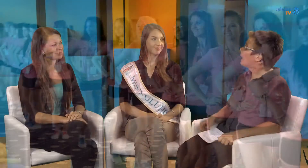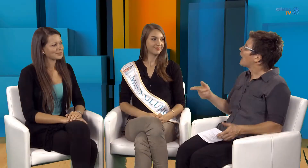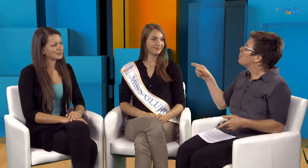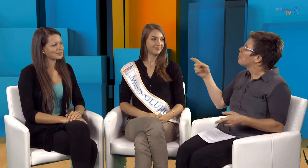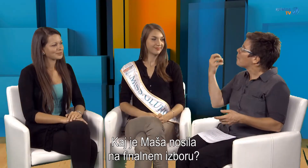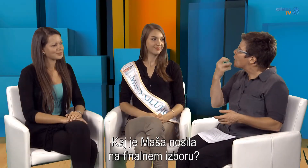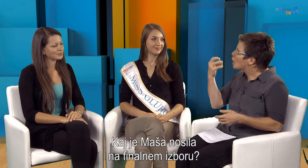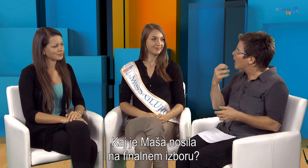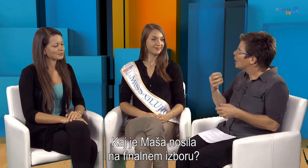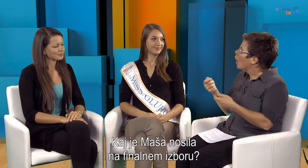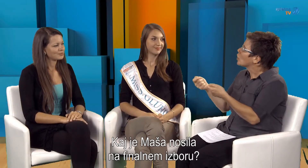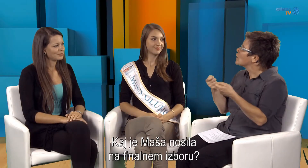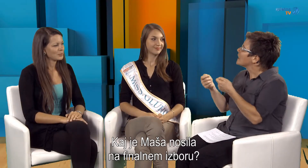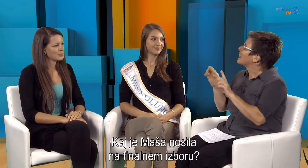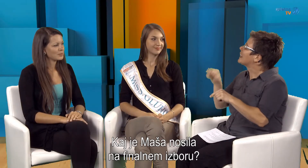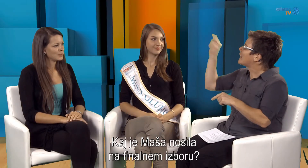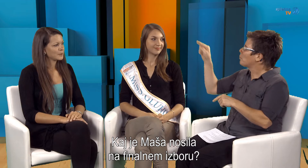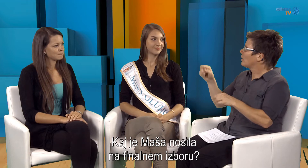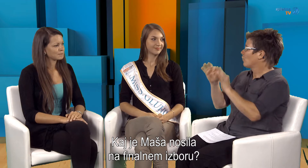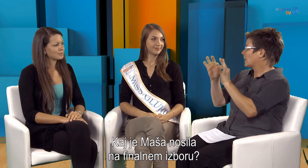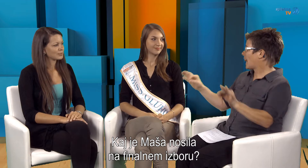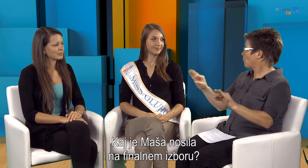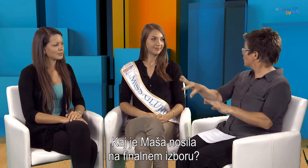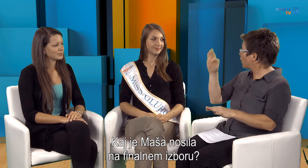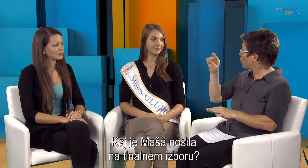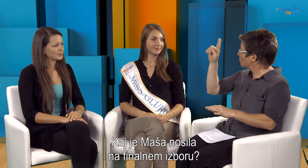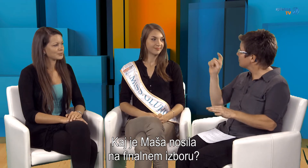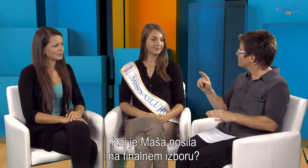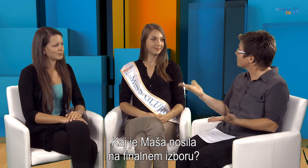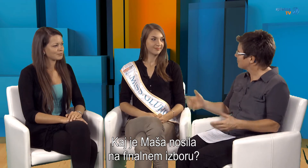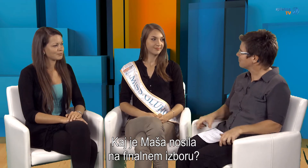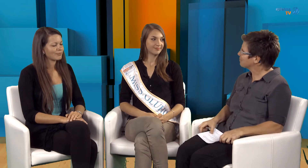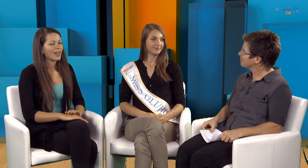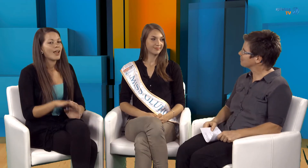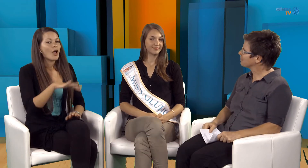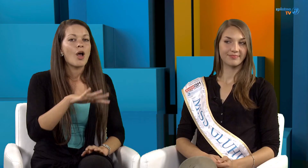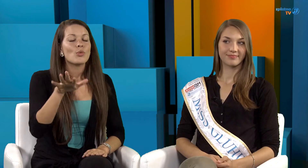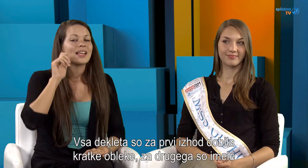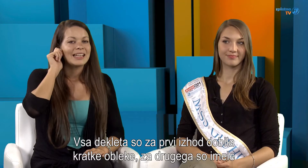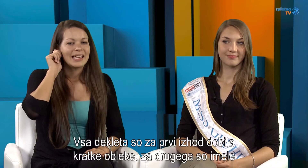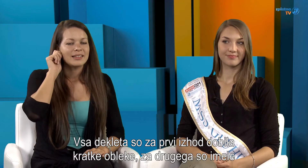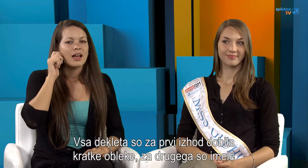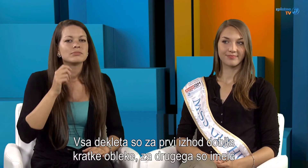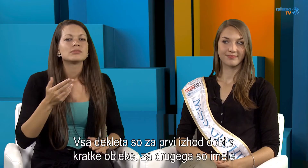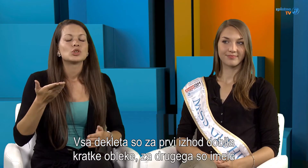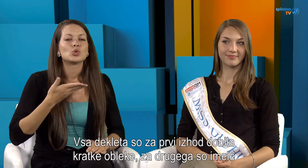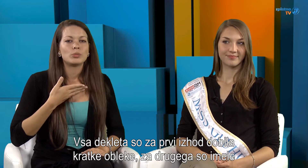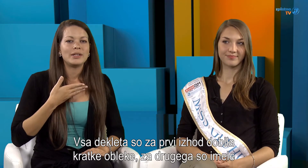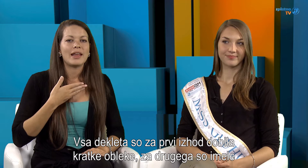demás. Basa, dosi la datam, yo para dame un porro. Vsa dekleta so dobile